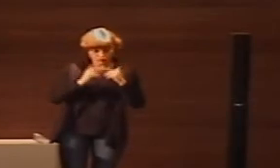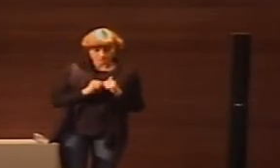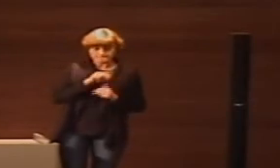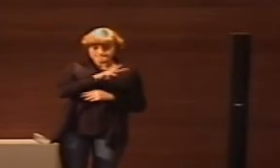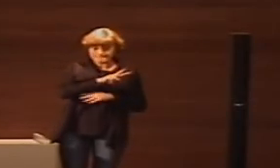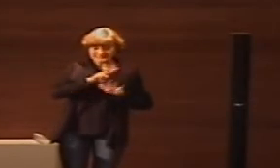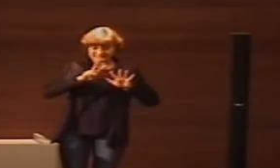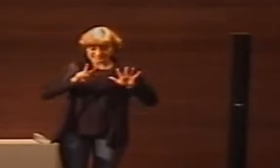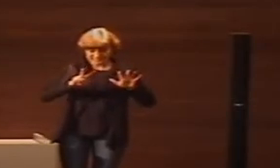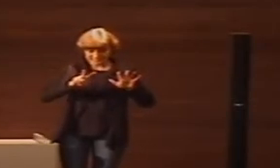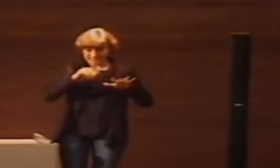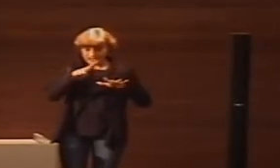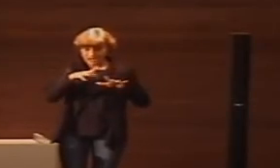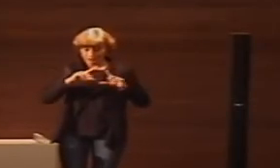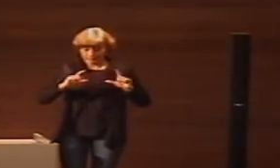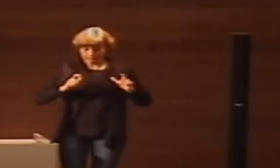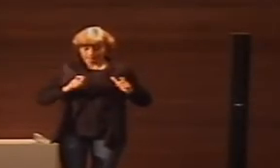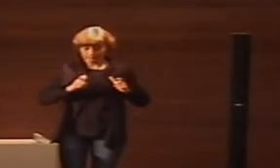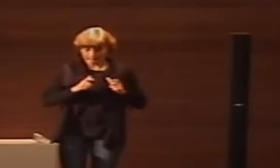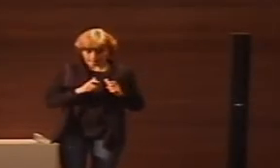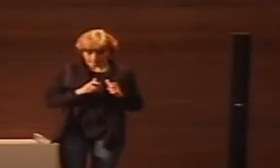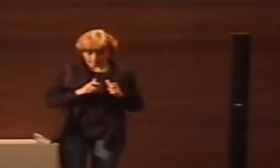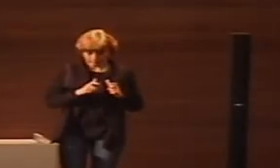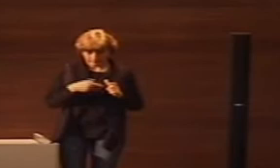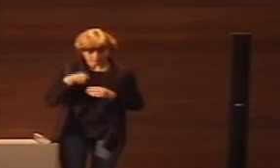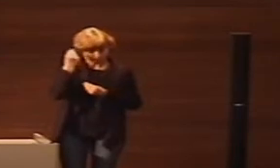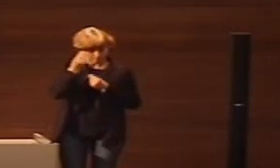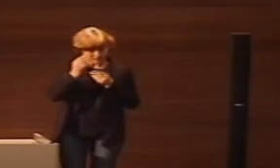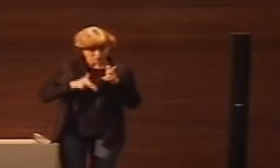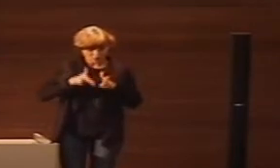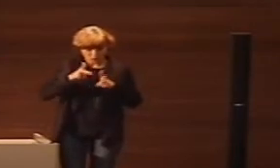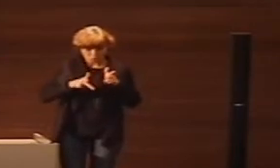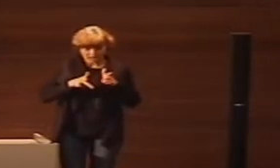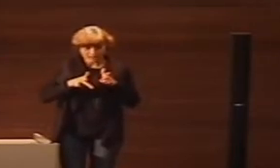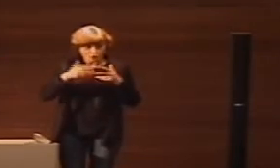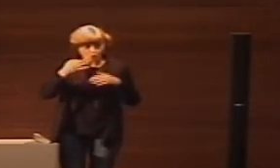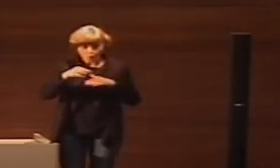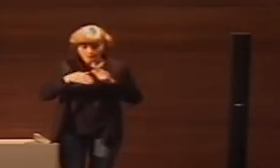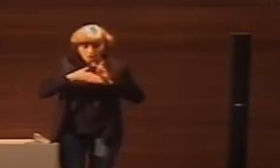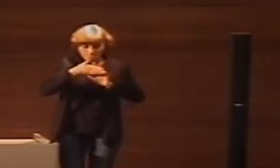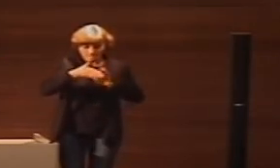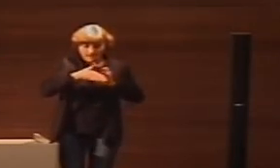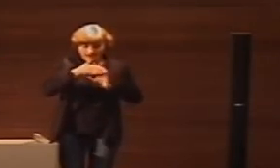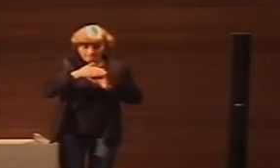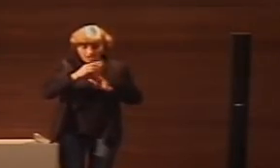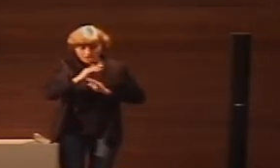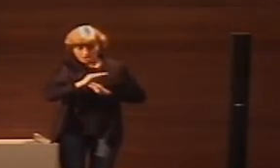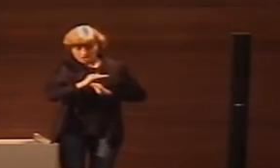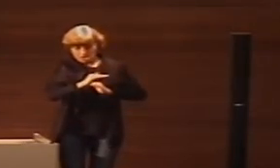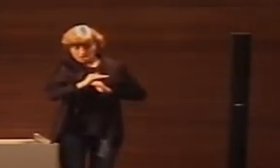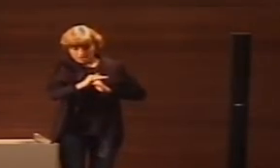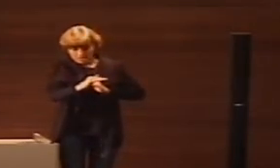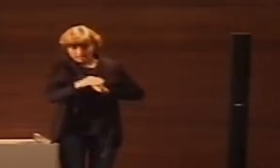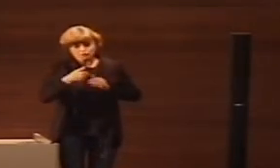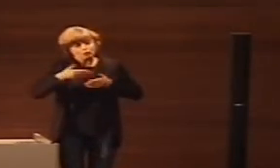cuántos hay ahora, pero diría que es la única parte del Estado donde la tendencia es a ir a menos municipios. Ahí lo